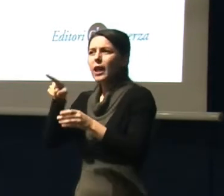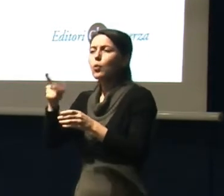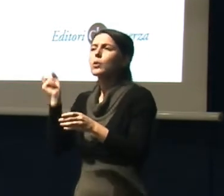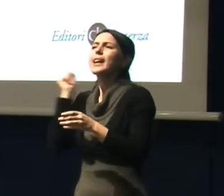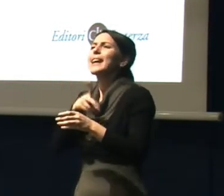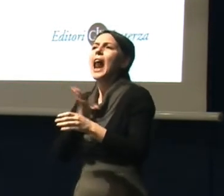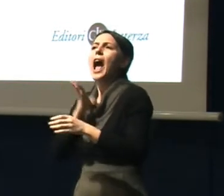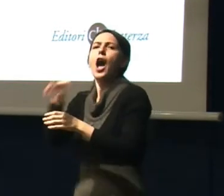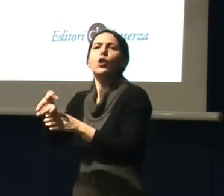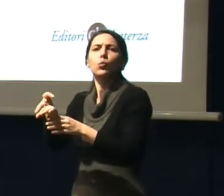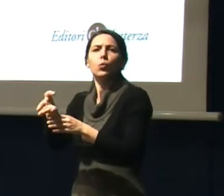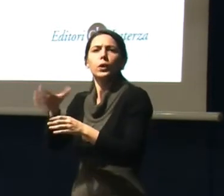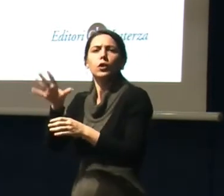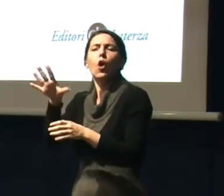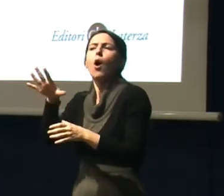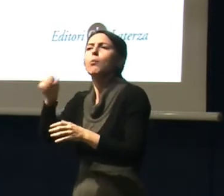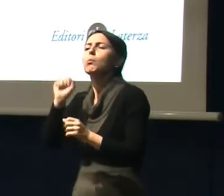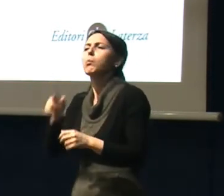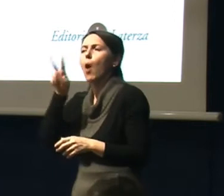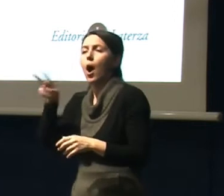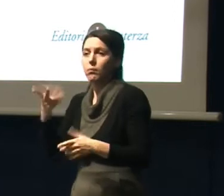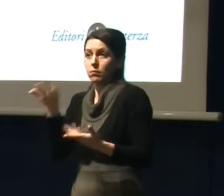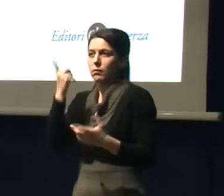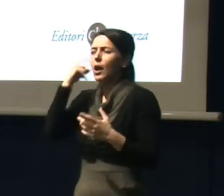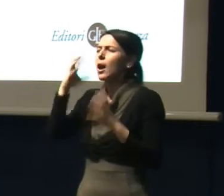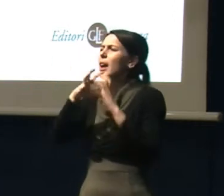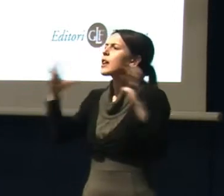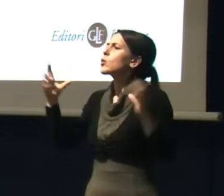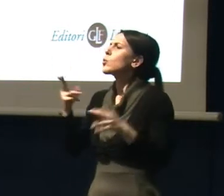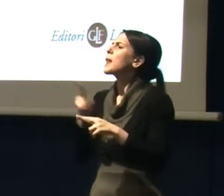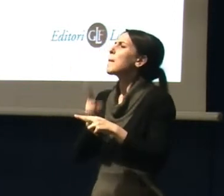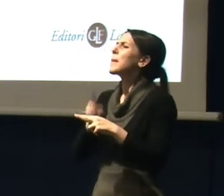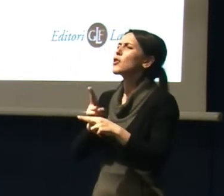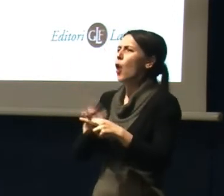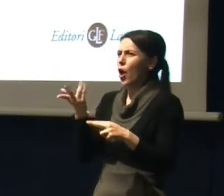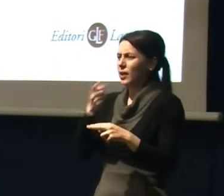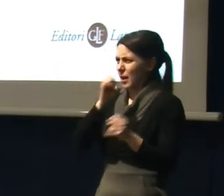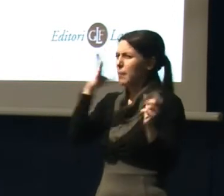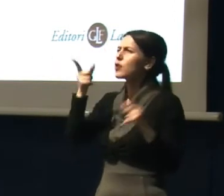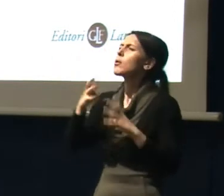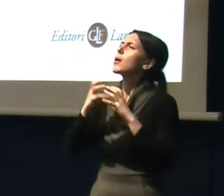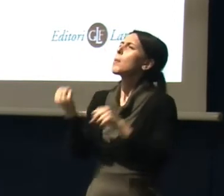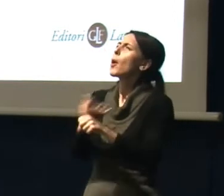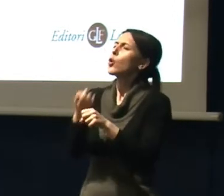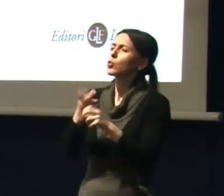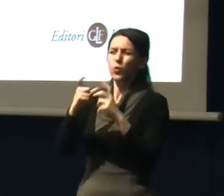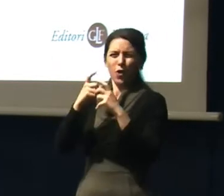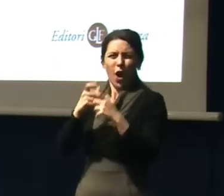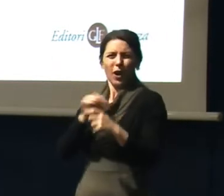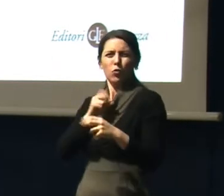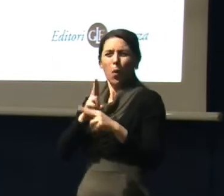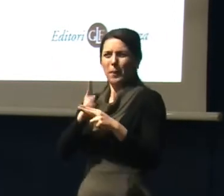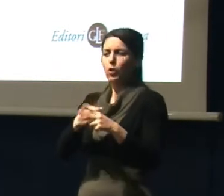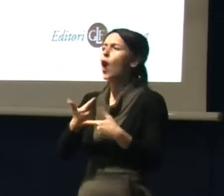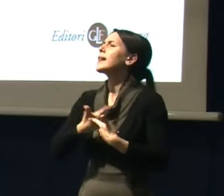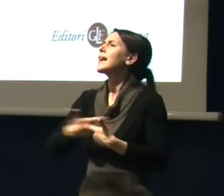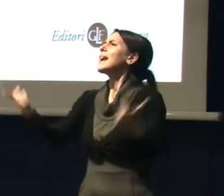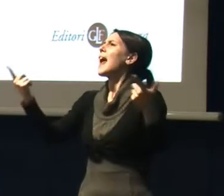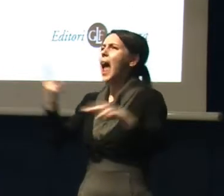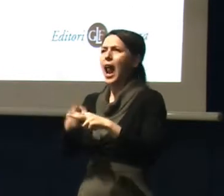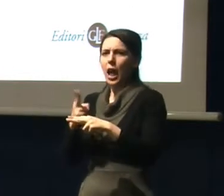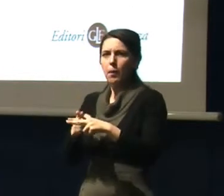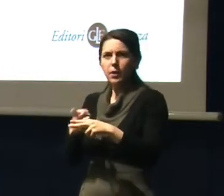biscotti sarebbe crollata se a un certo punto i produttori di biscotti avessero deciso di regalare i biscotti cioè